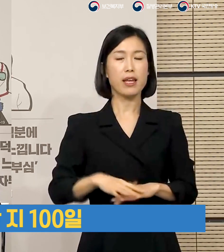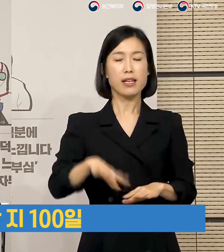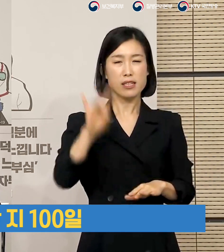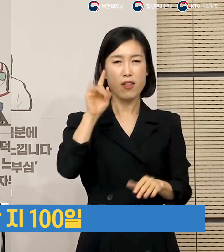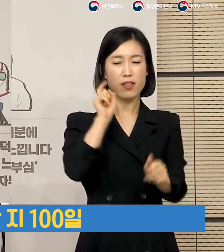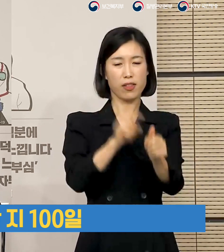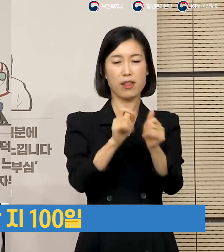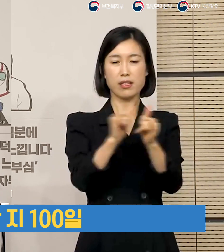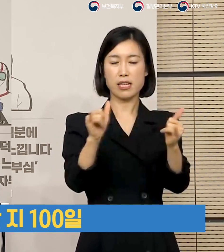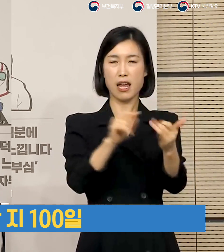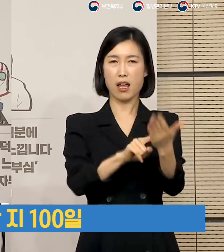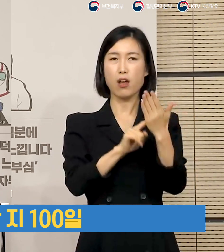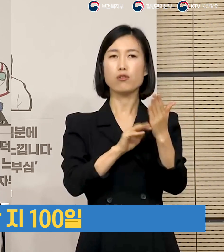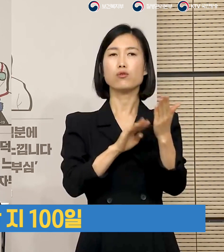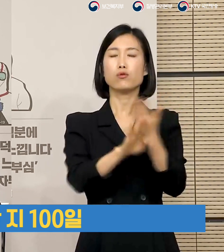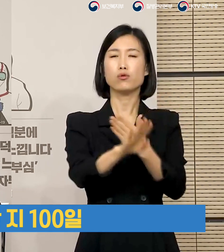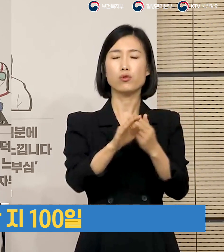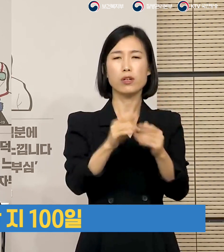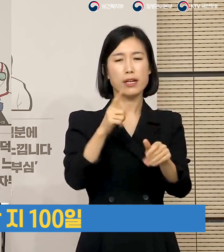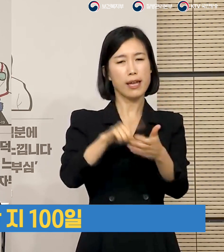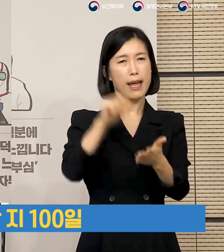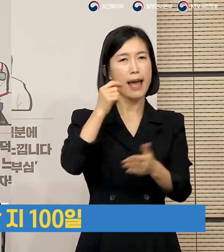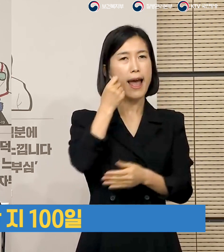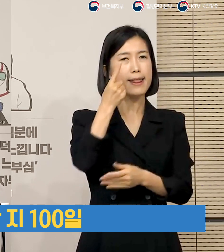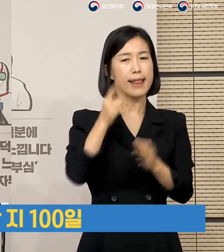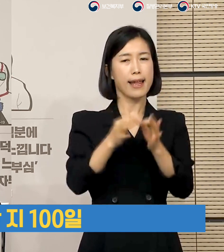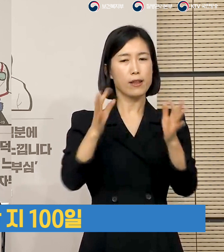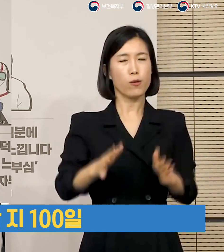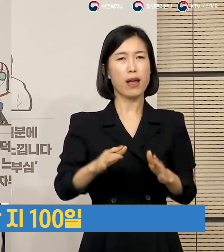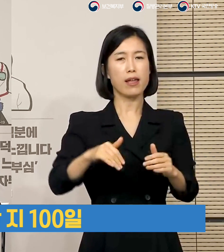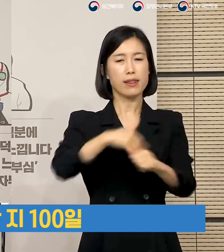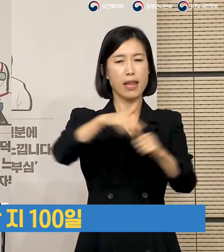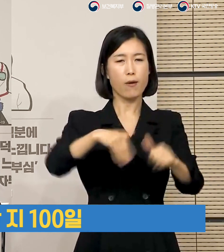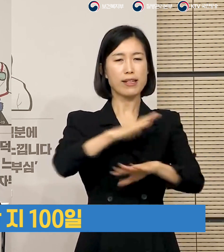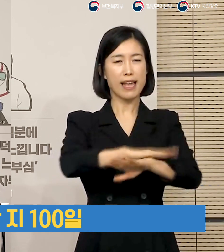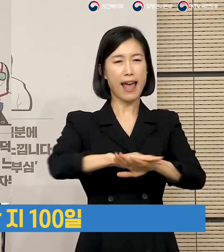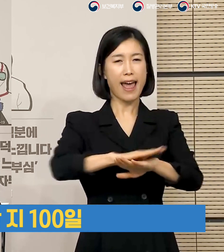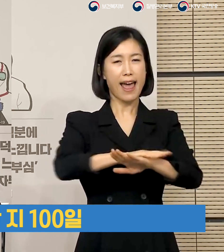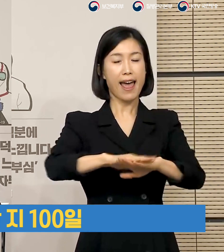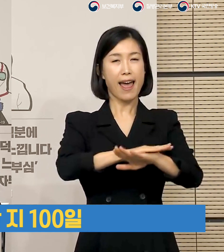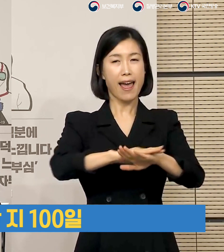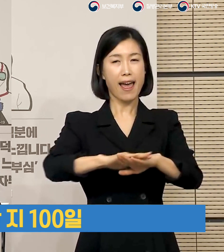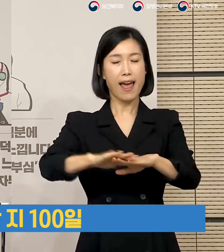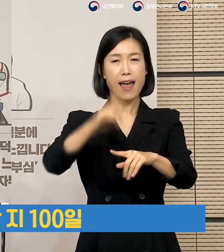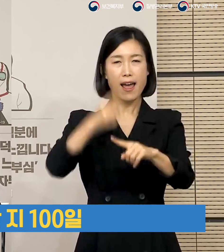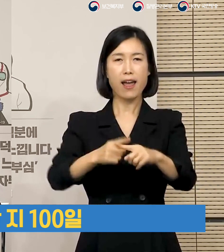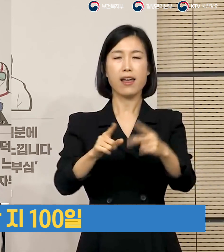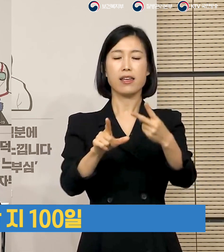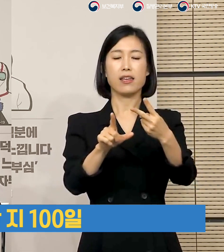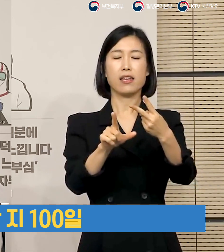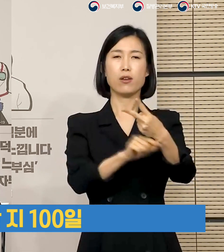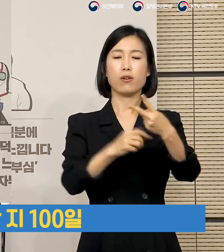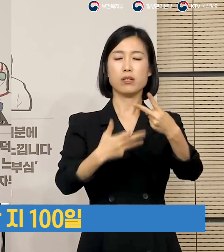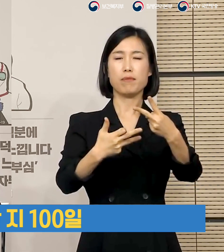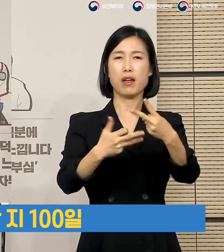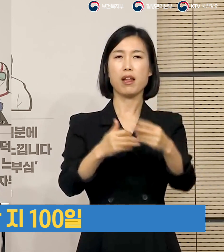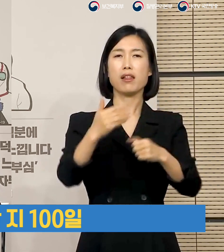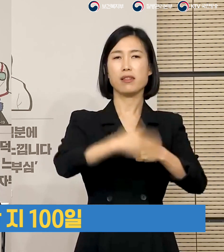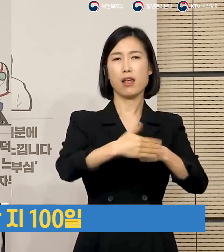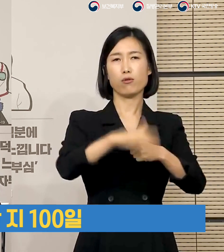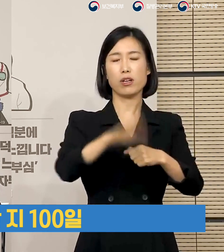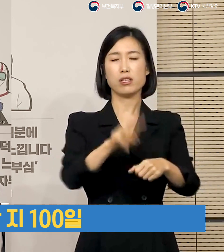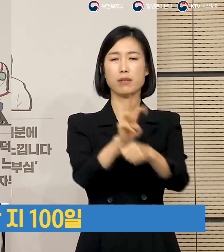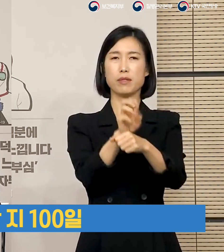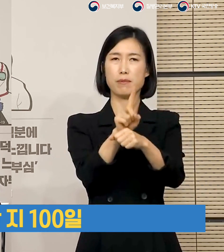발생 이후 우리는 약 한 달간 사항을 안정적으로 관리해 오다가 2월 18일 대구에서 31번째